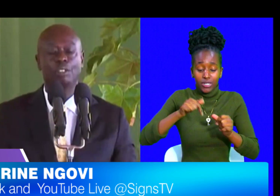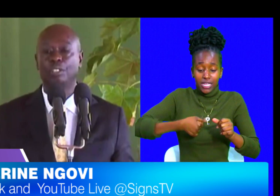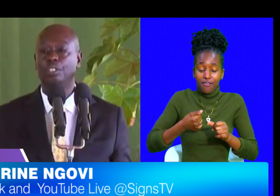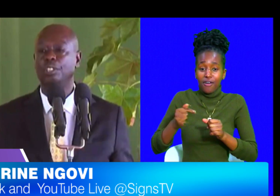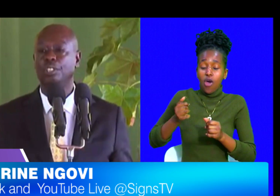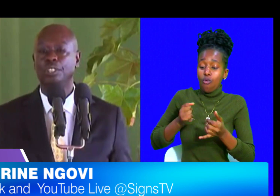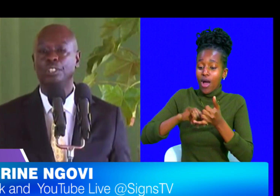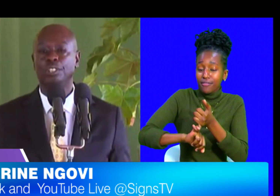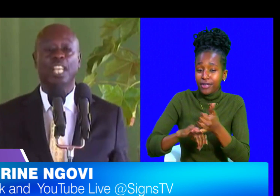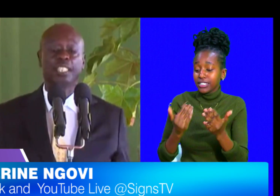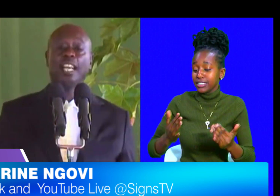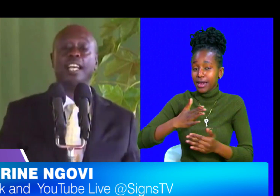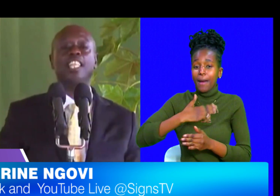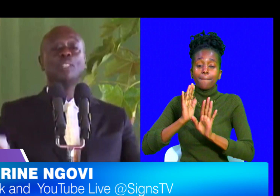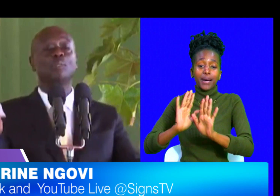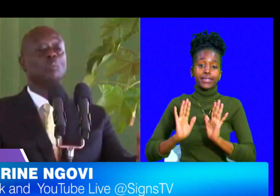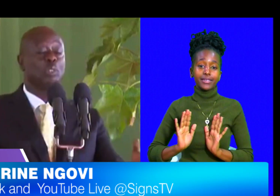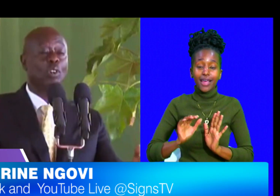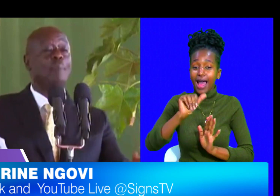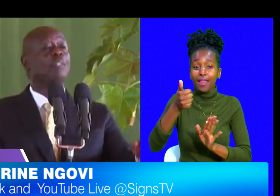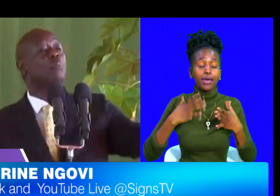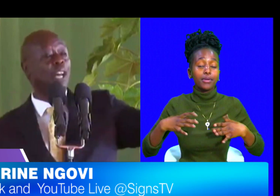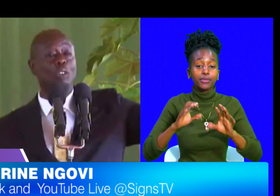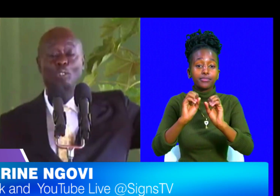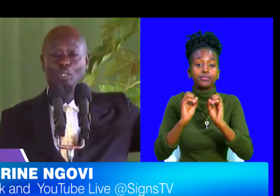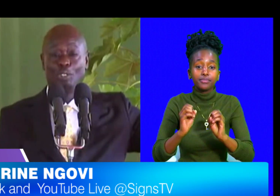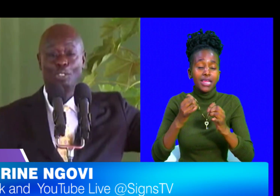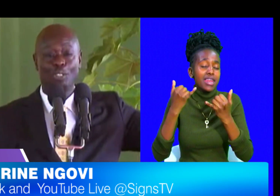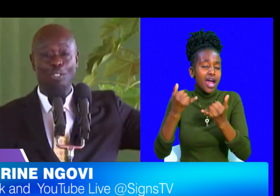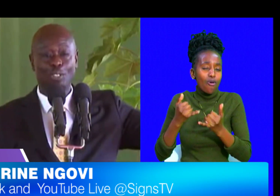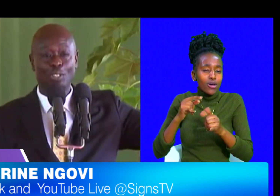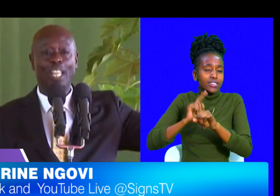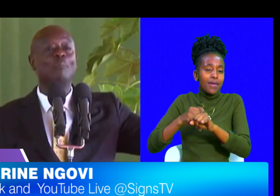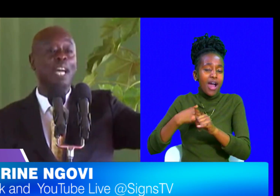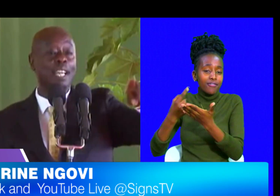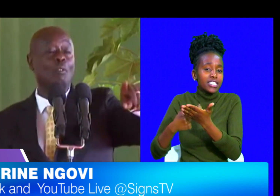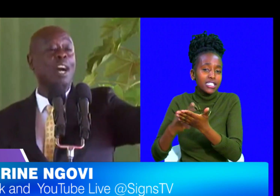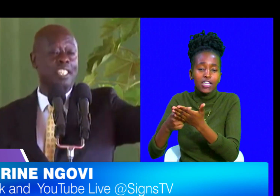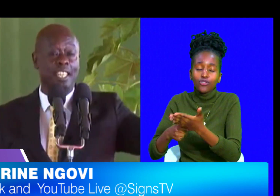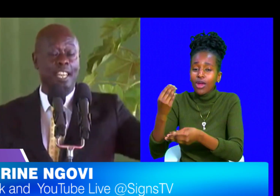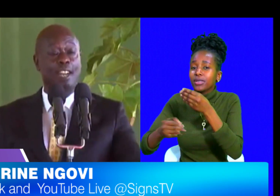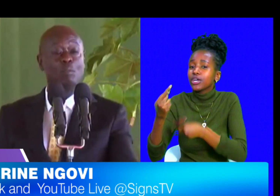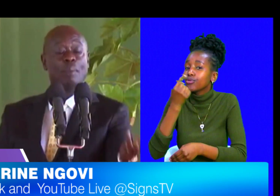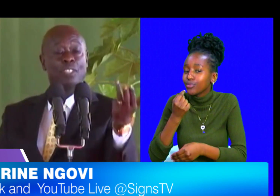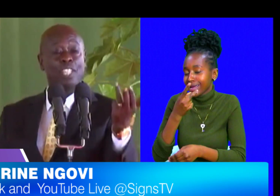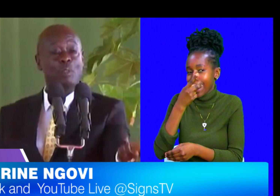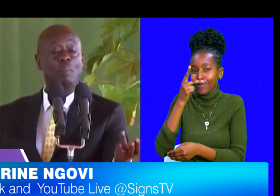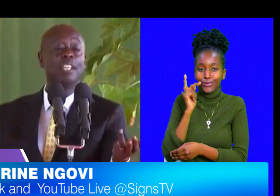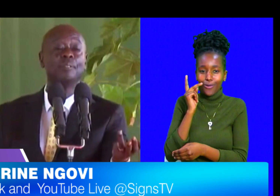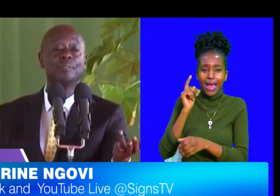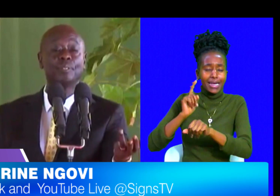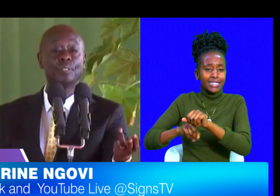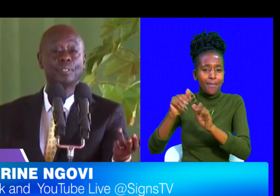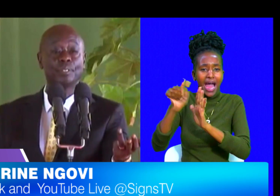yao. Sasa hii mazungumzo ametuma Kalonzo. Pale kwa agenda hakuna maji ya